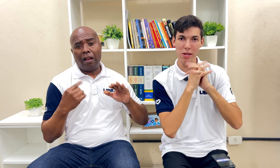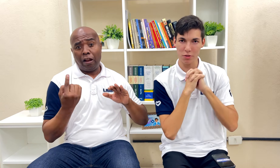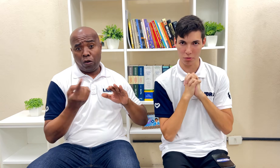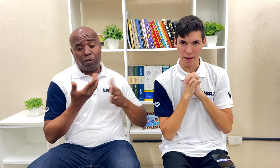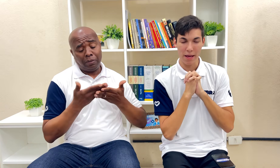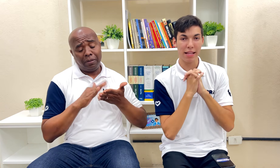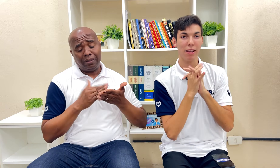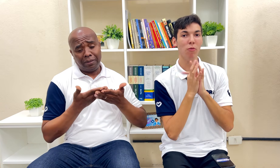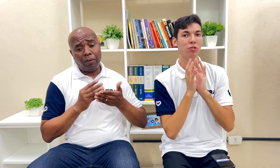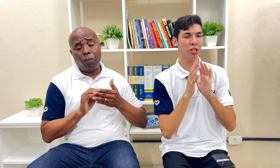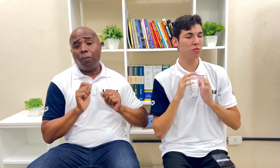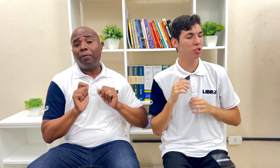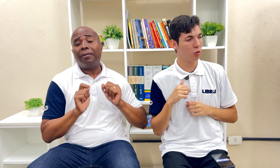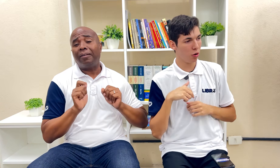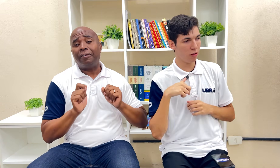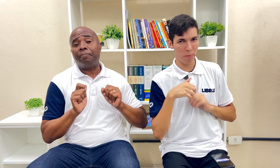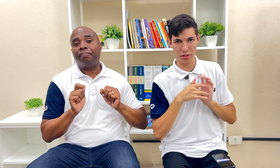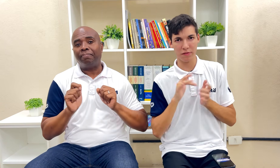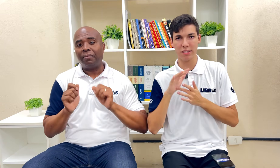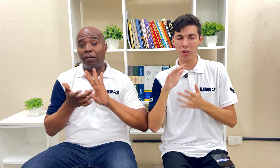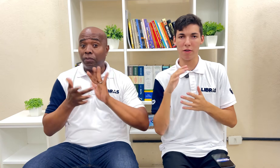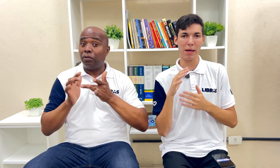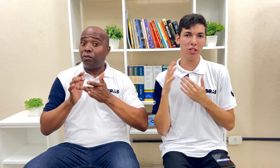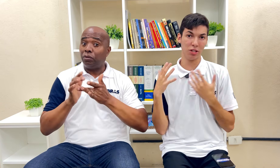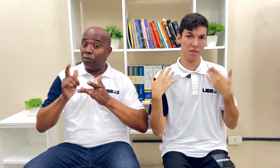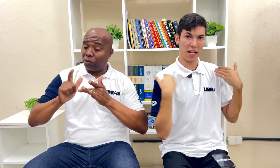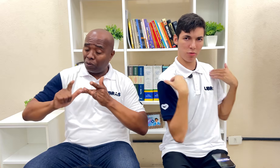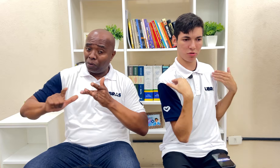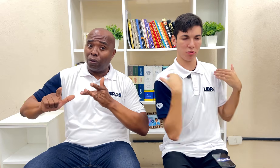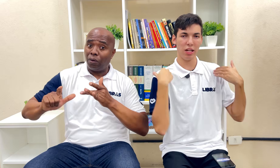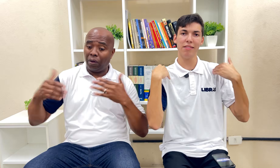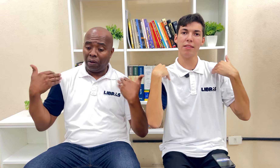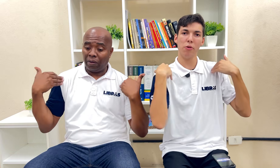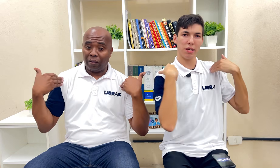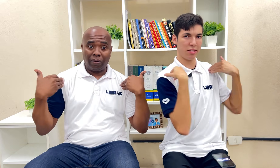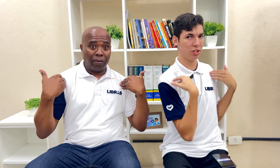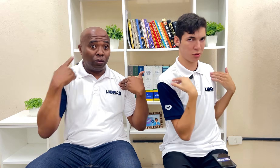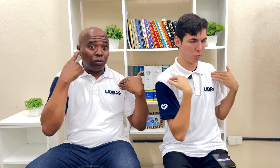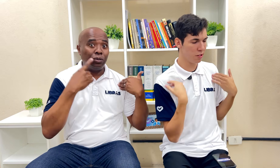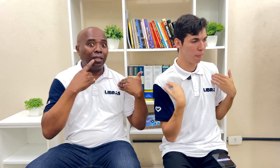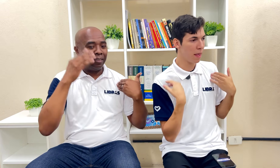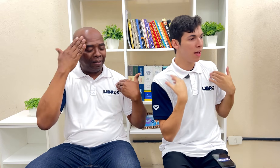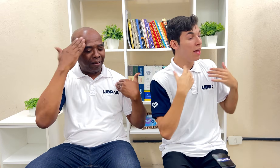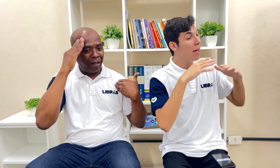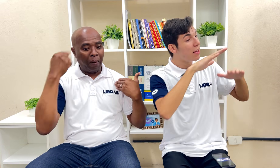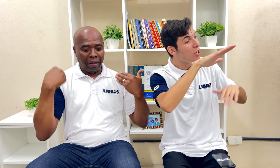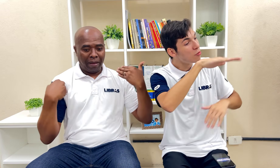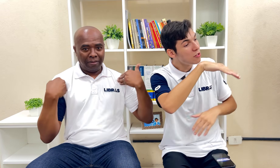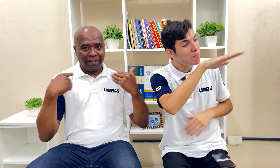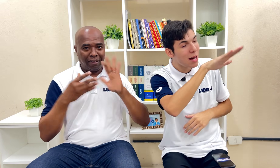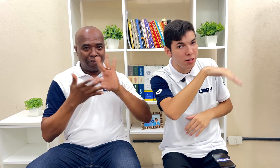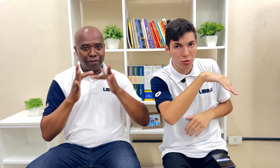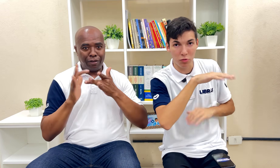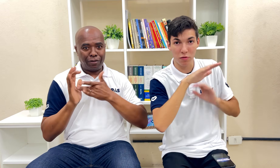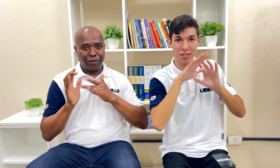isso. Então, Jesus de novo, não preciso fazer novamente, já virei o surdo, já entendeu que esse é Jesus. Jesus manso, você vai